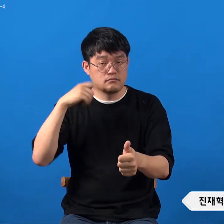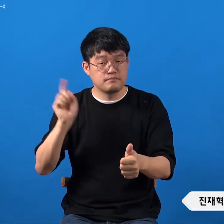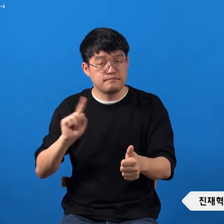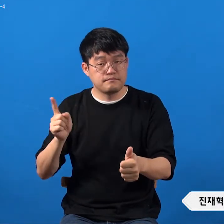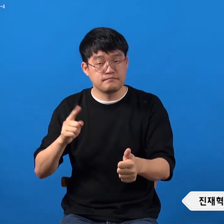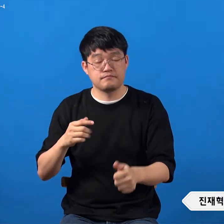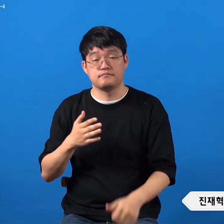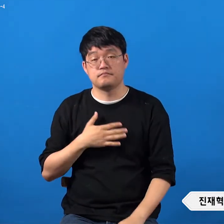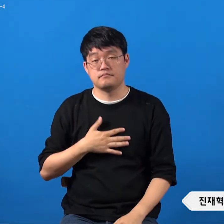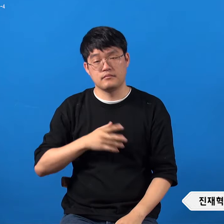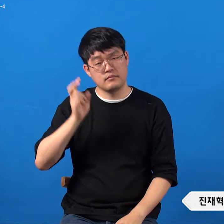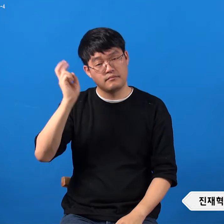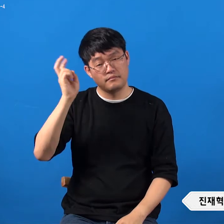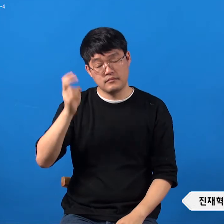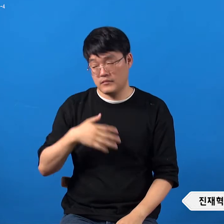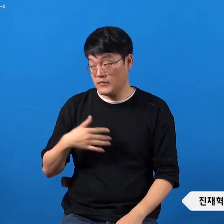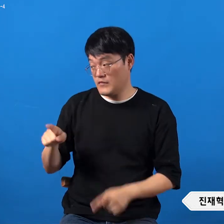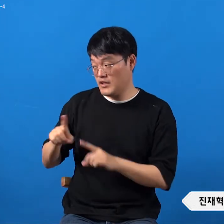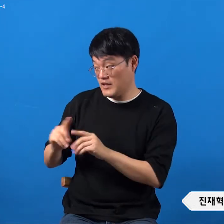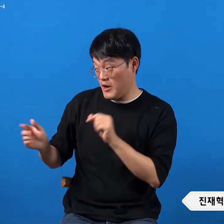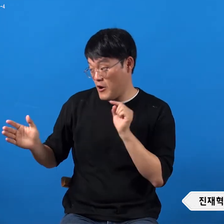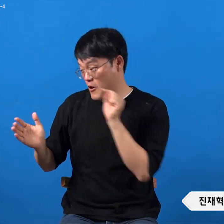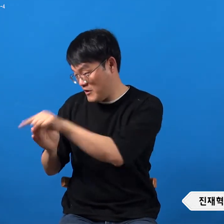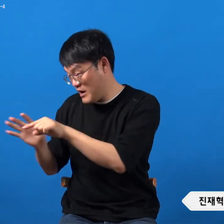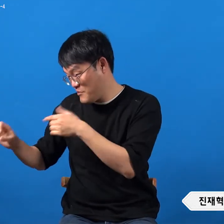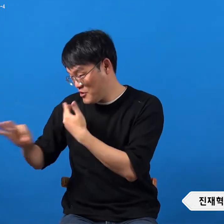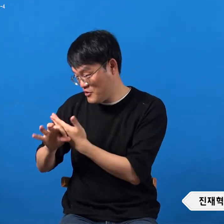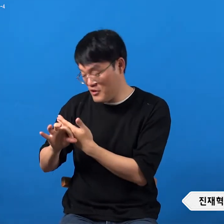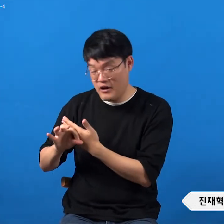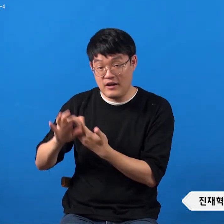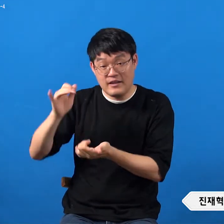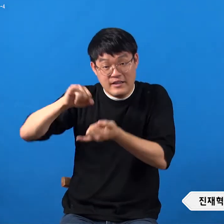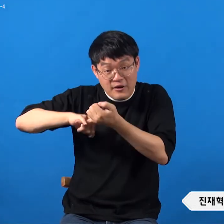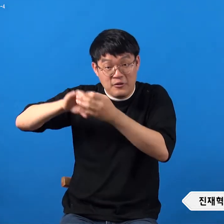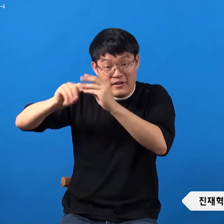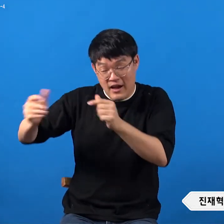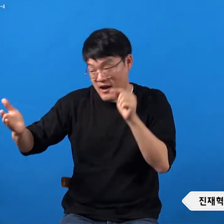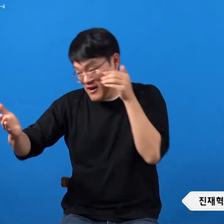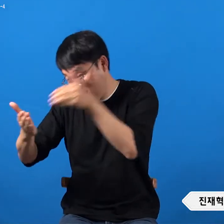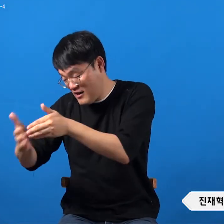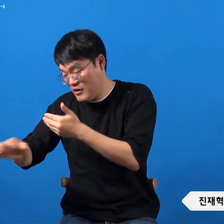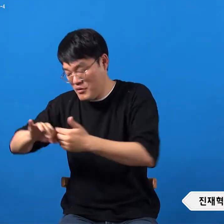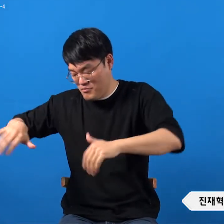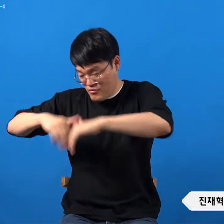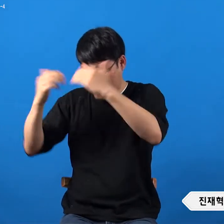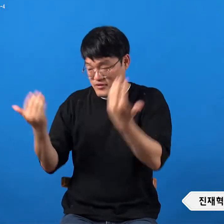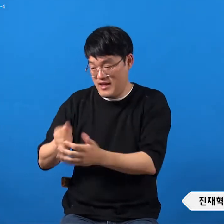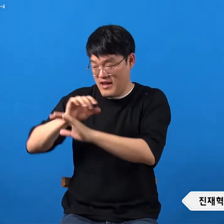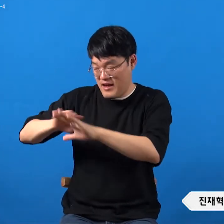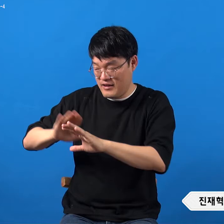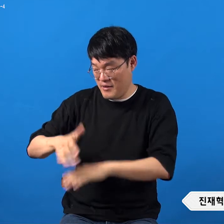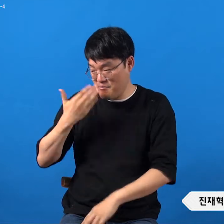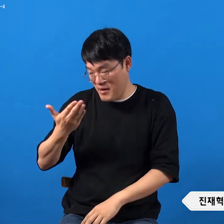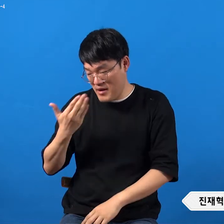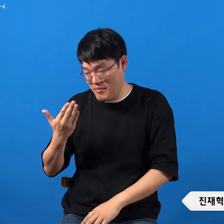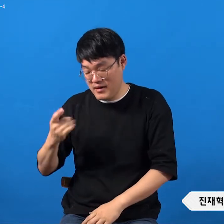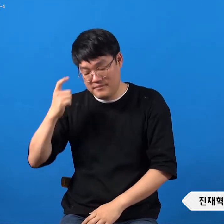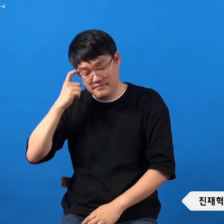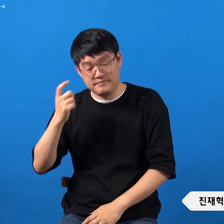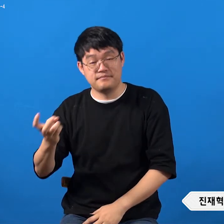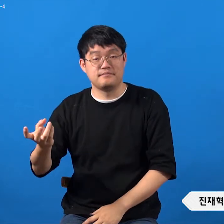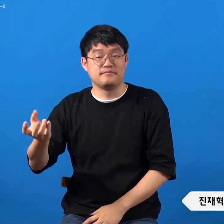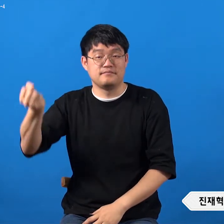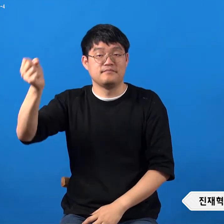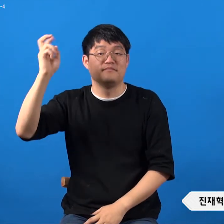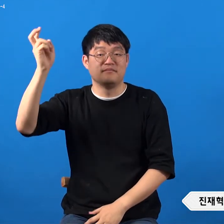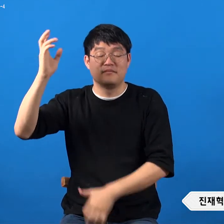아마도 정말 그 땅만 가기만 하면 모든 것들이 다 해결될 것이라고 생각했을지 모릅니다.